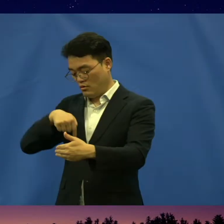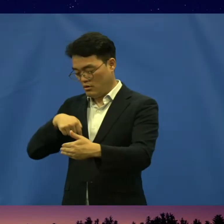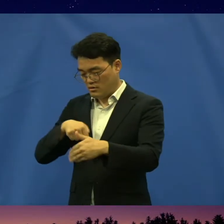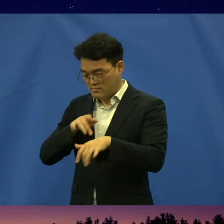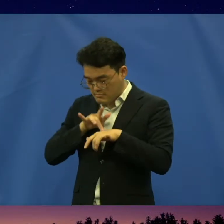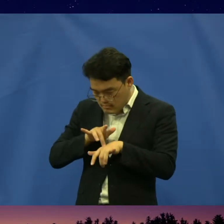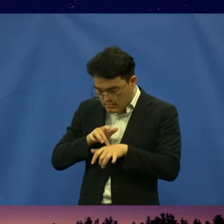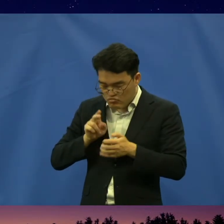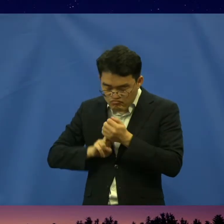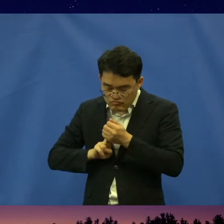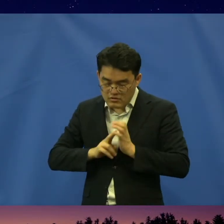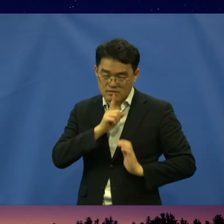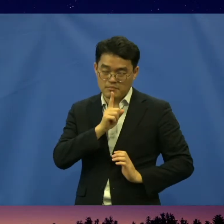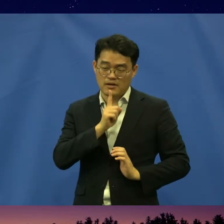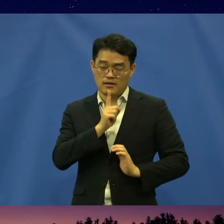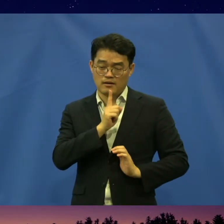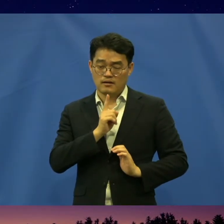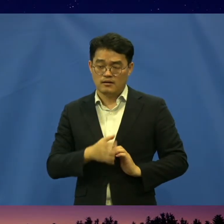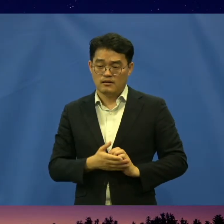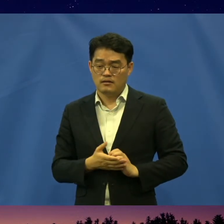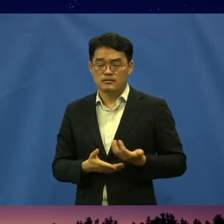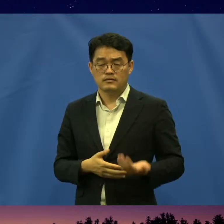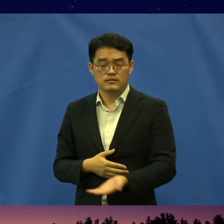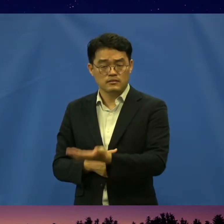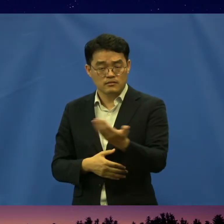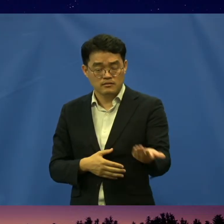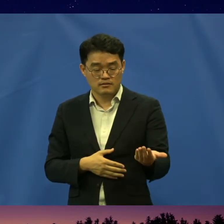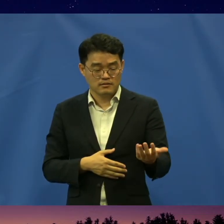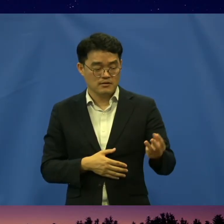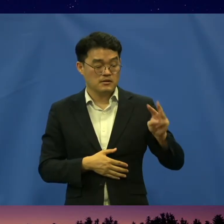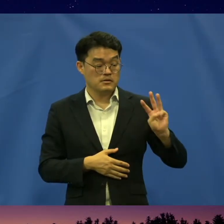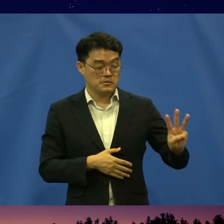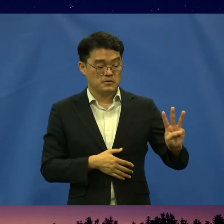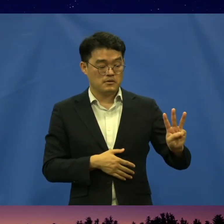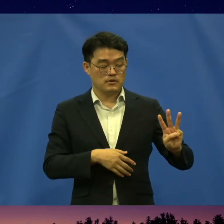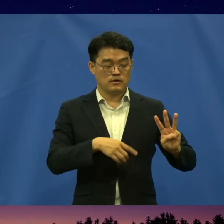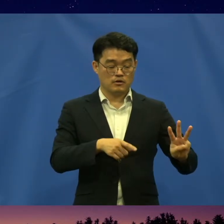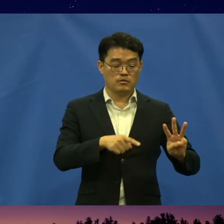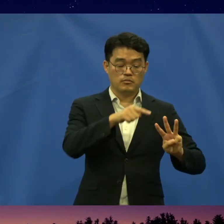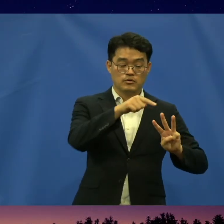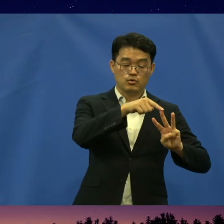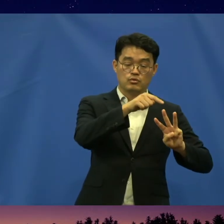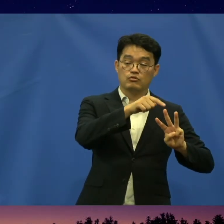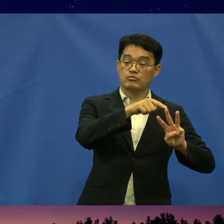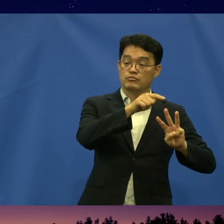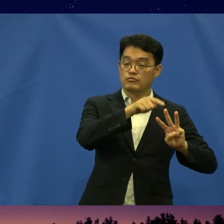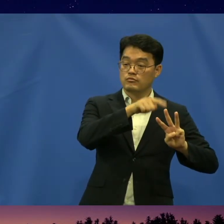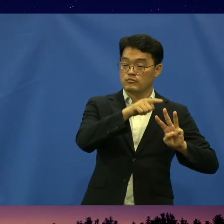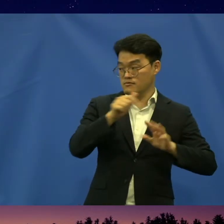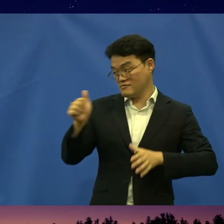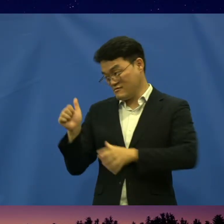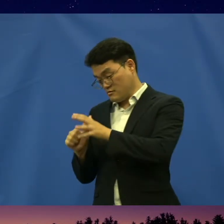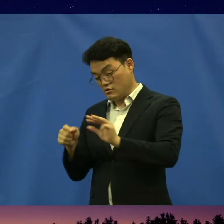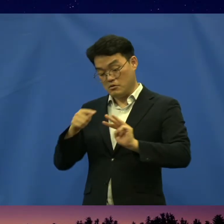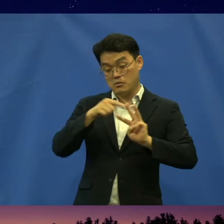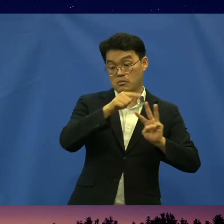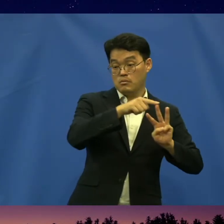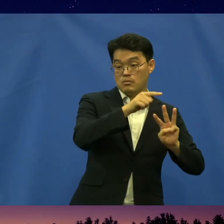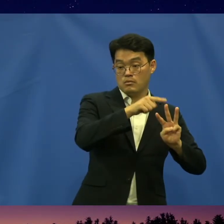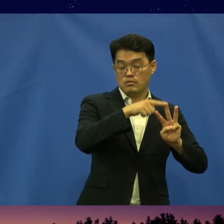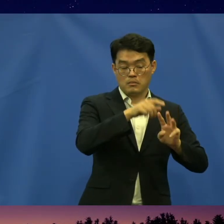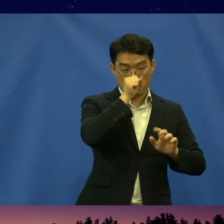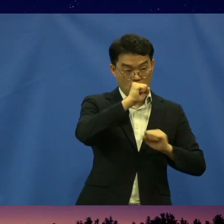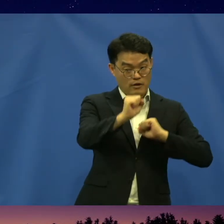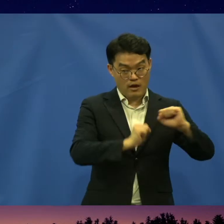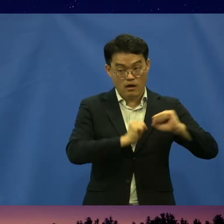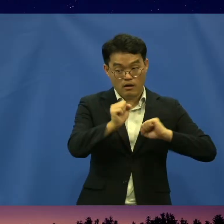느헤미야를 넘어뜨리려고 애를 썼던 도비야가 도리어 선행으로 칭찬을 받고 있는 회개한 일이 일어나요. 이해가 가지 않는 일이